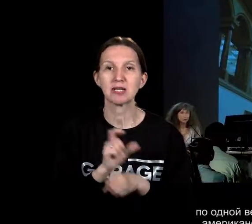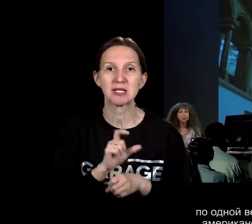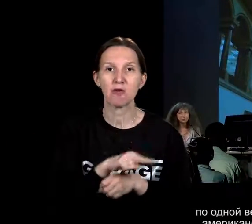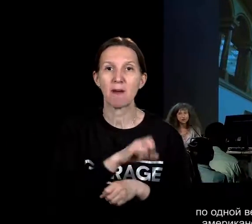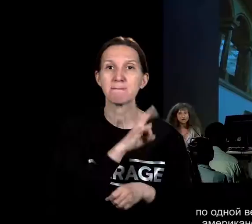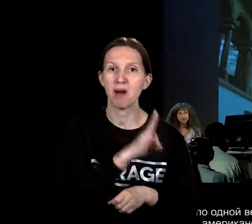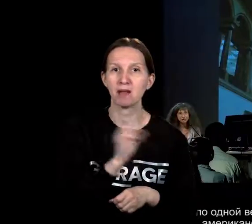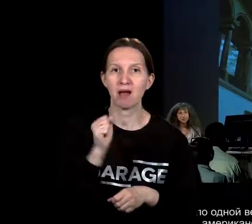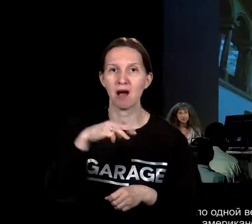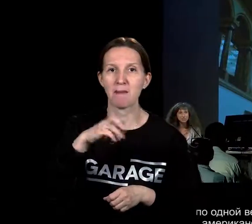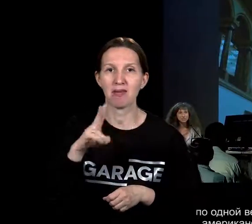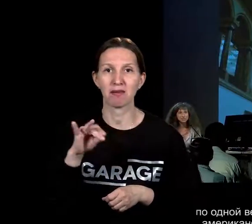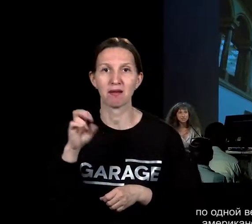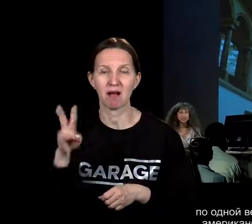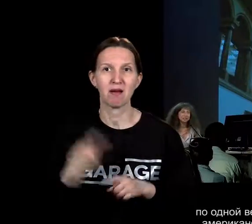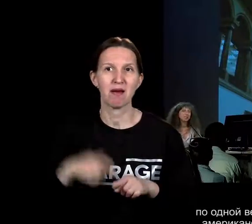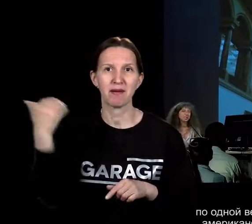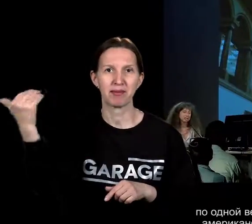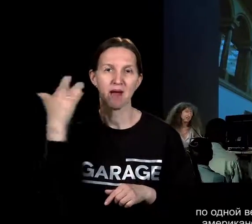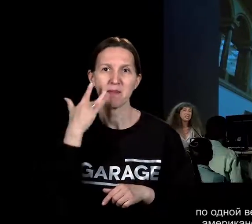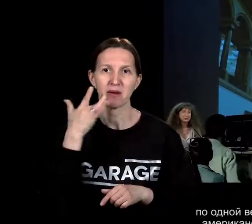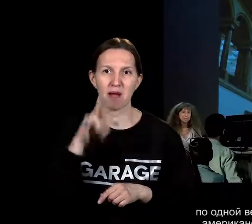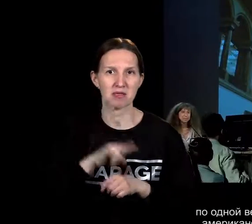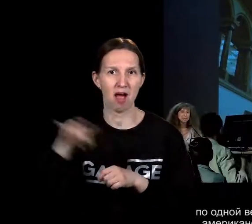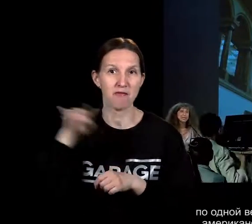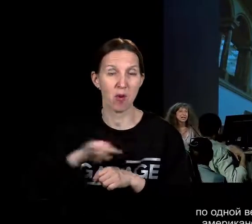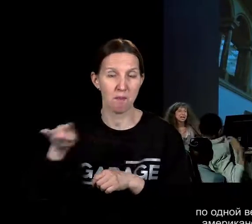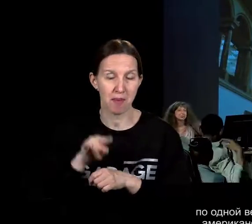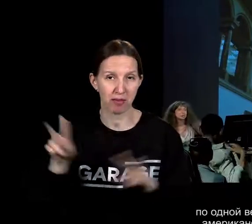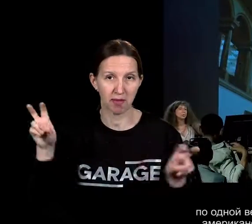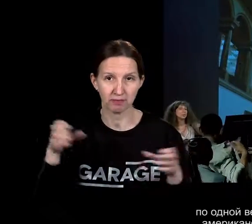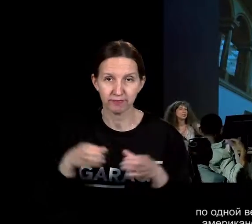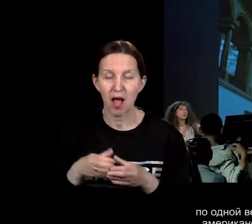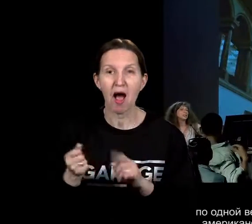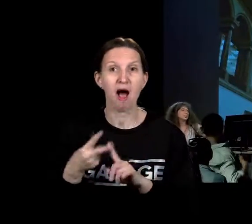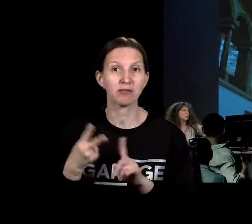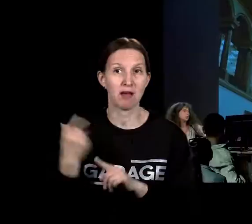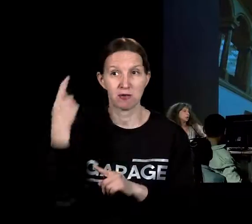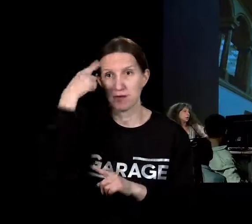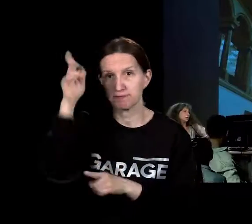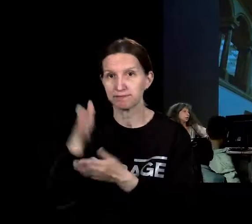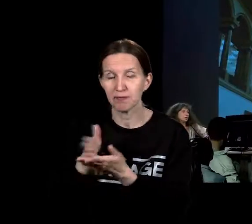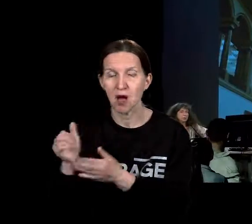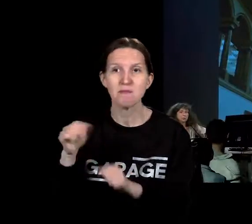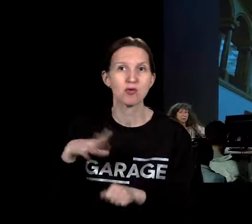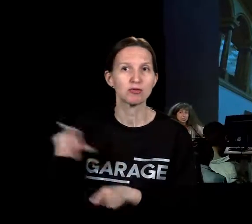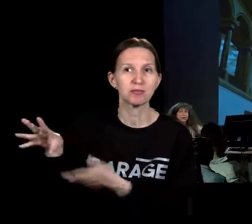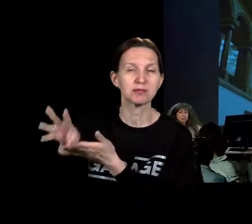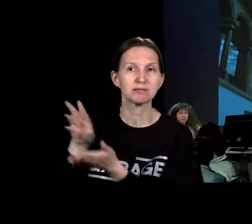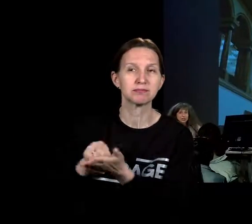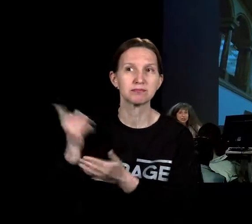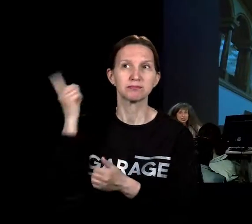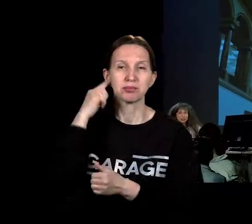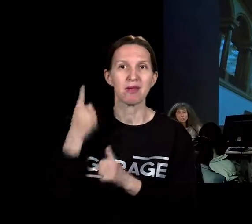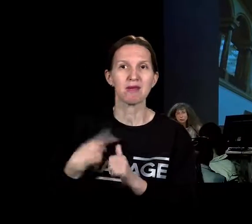Pan American, панамериканская авиакомпания, а по другой версии это было имя